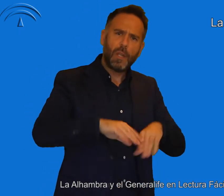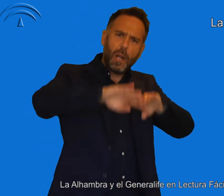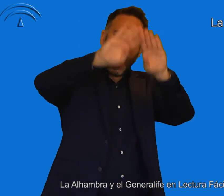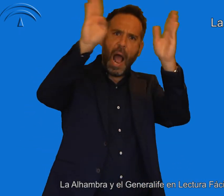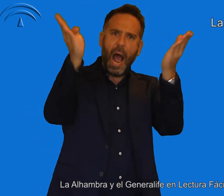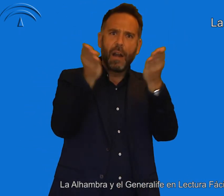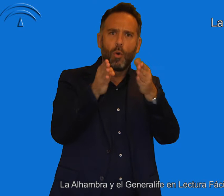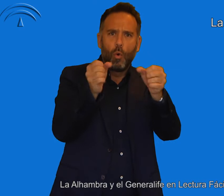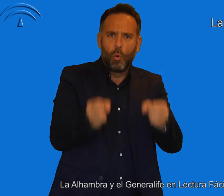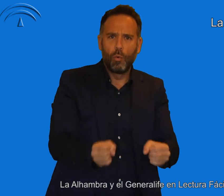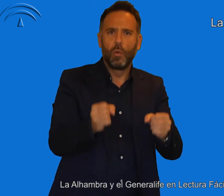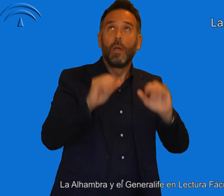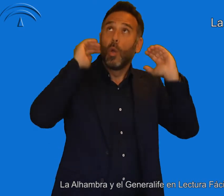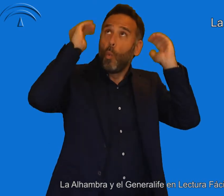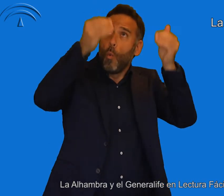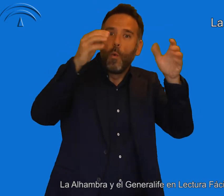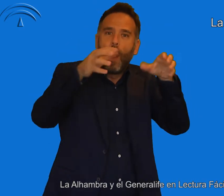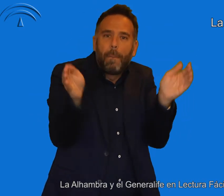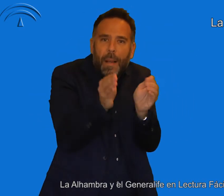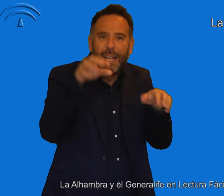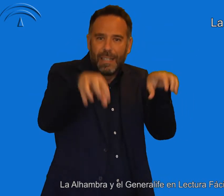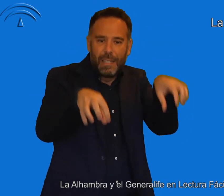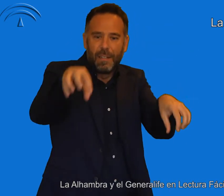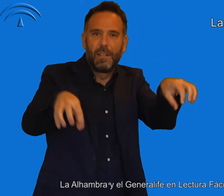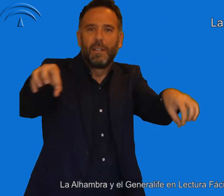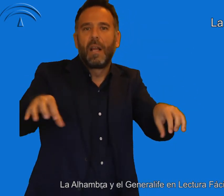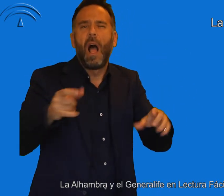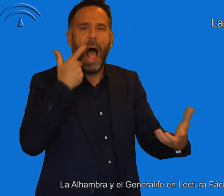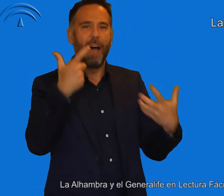Arcos y pequeñas cúpulas de mocárabes adornan la sala.